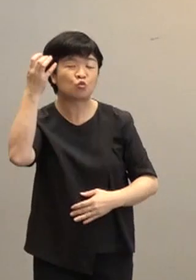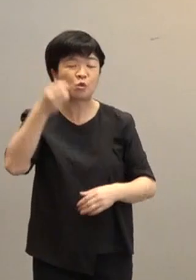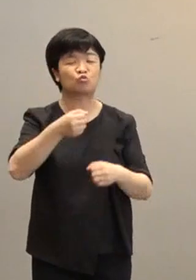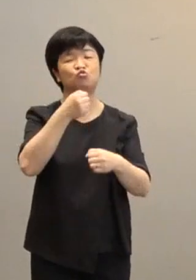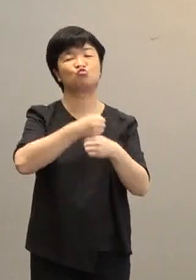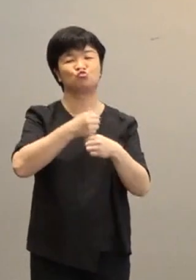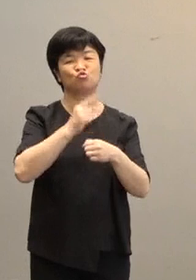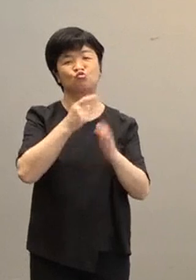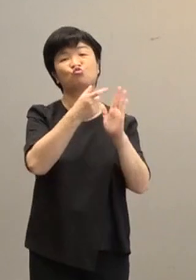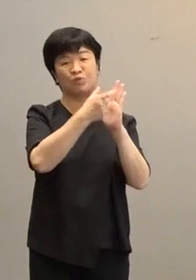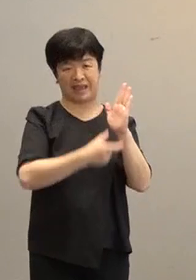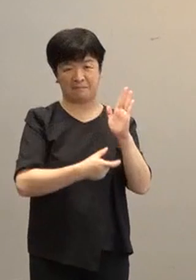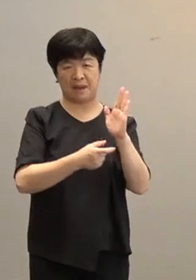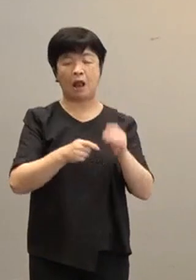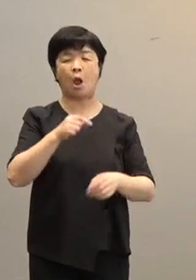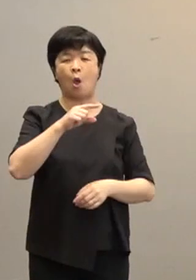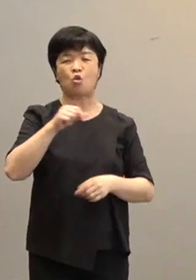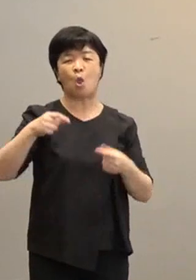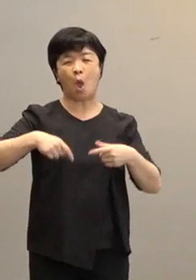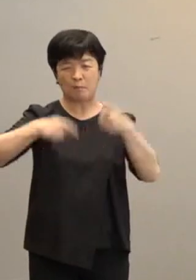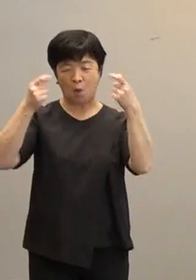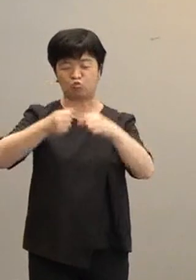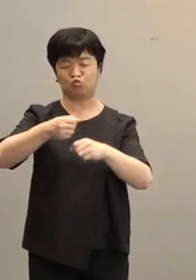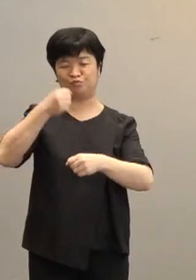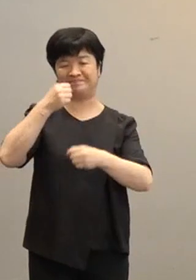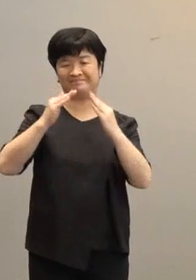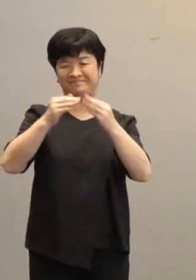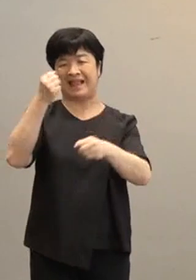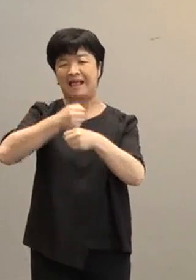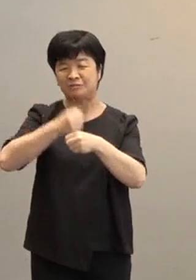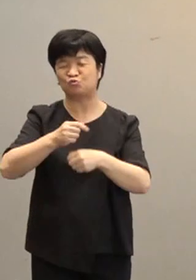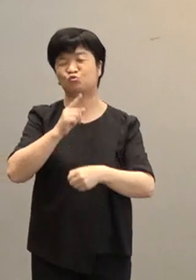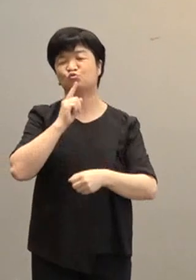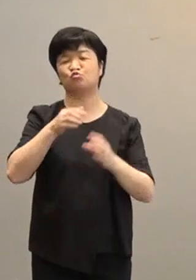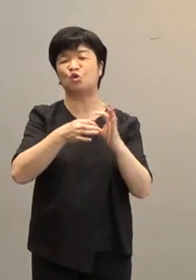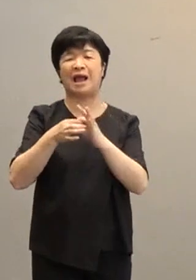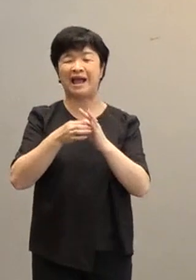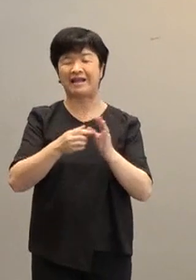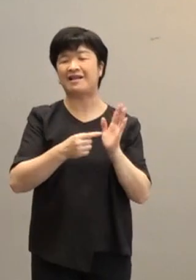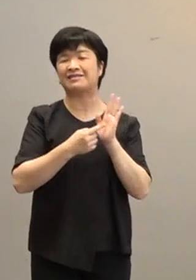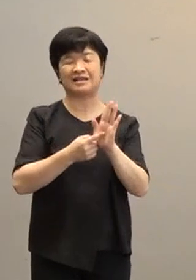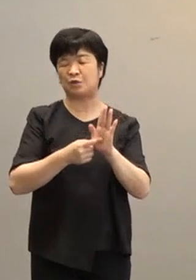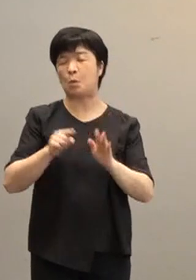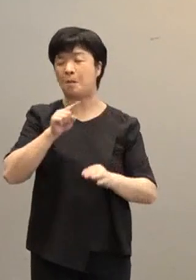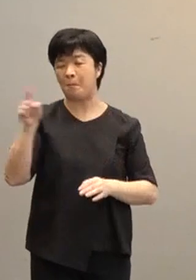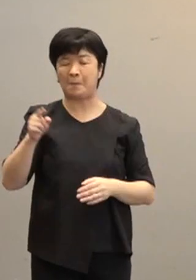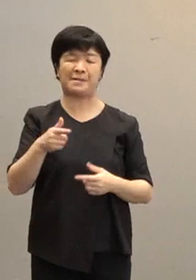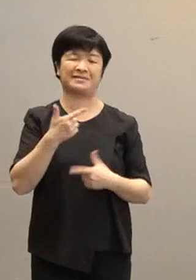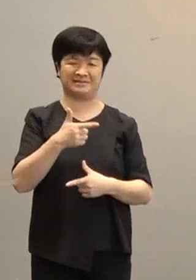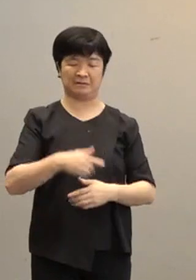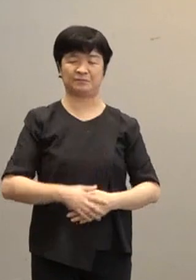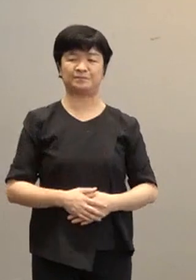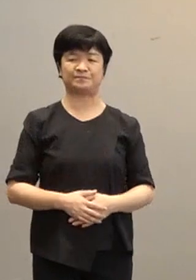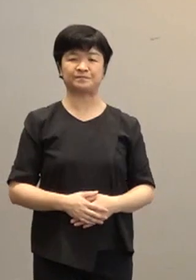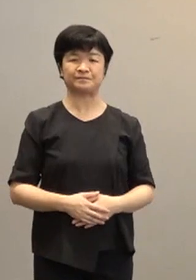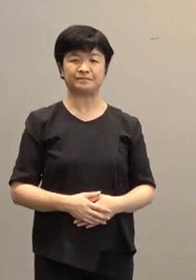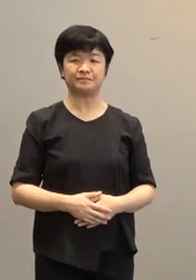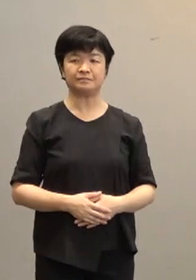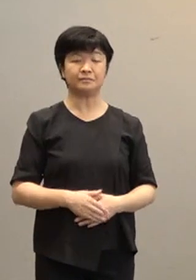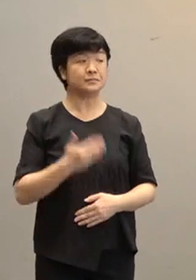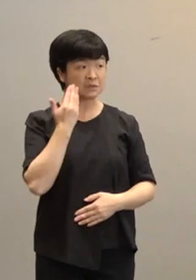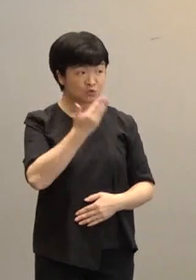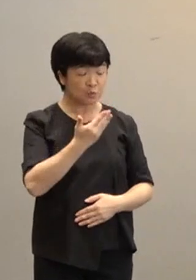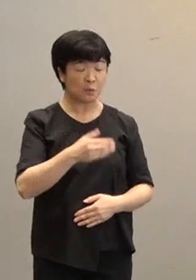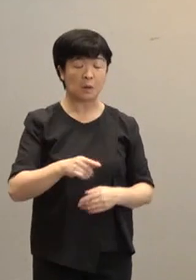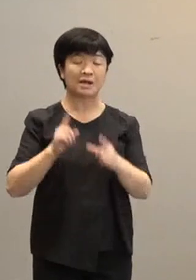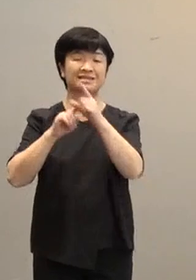木という観点では発話しておりません。 ありがとうございます。県内 その土木